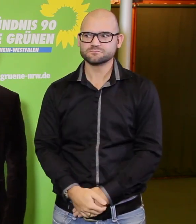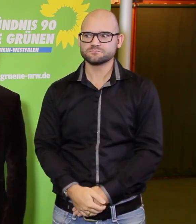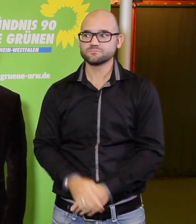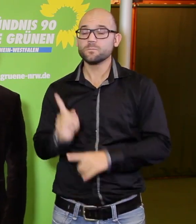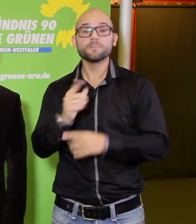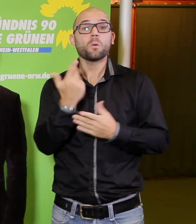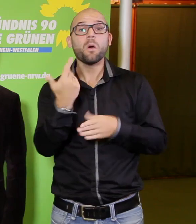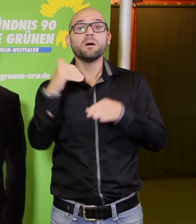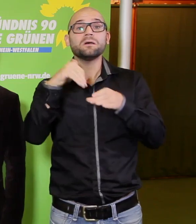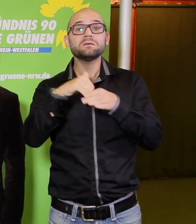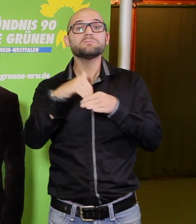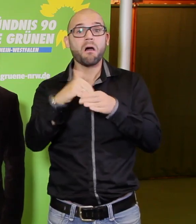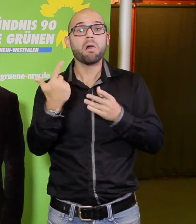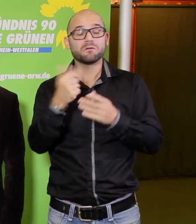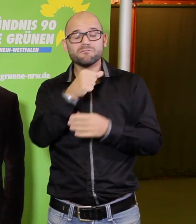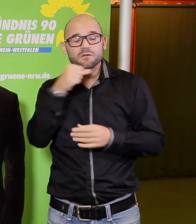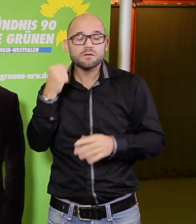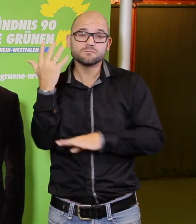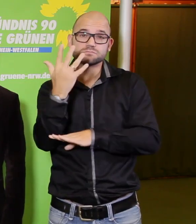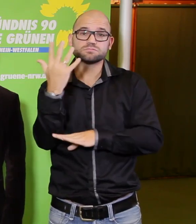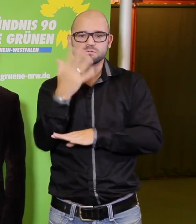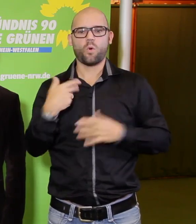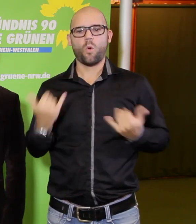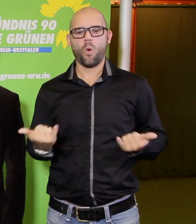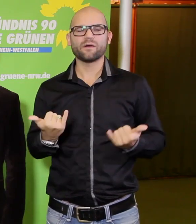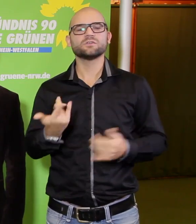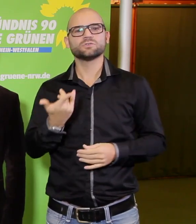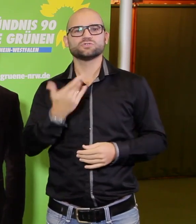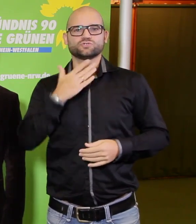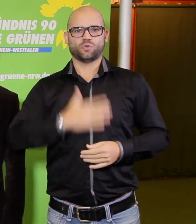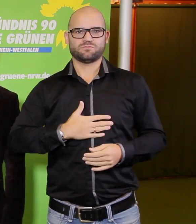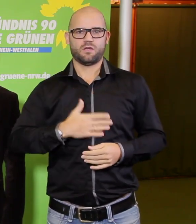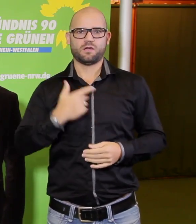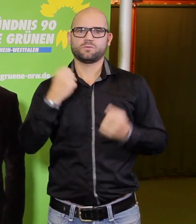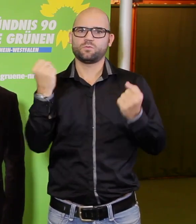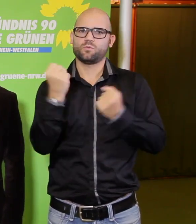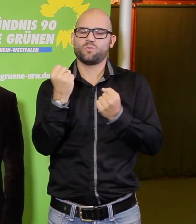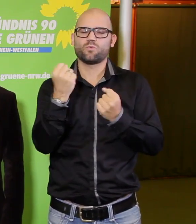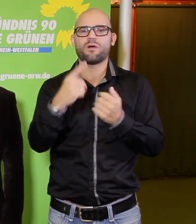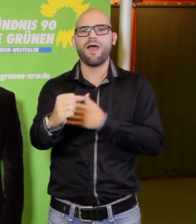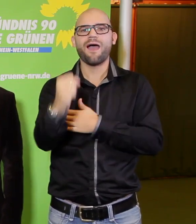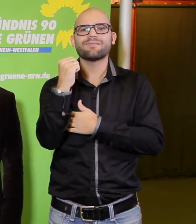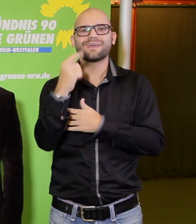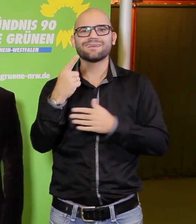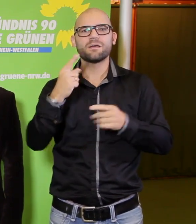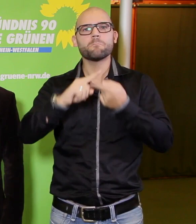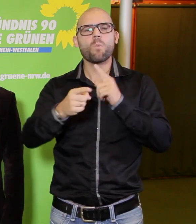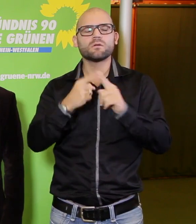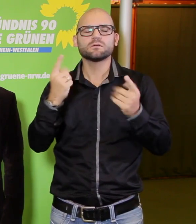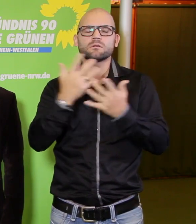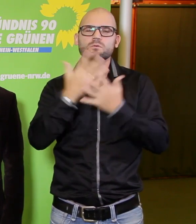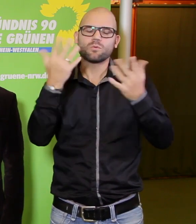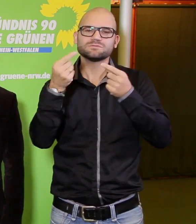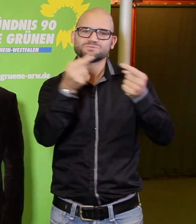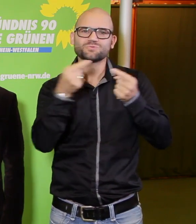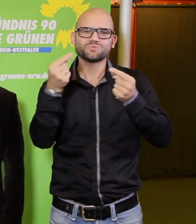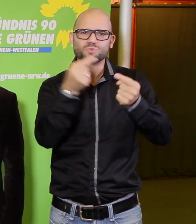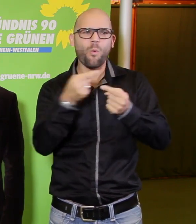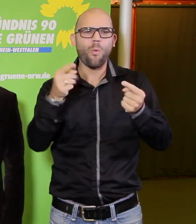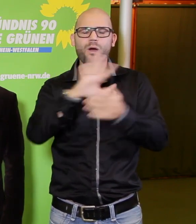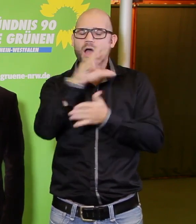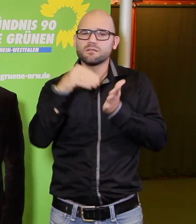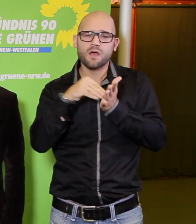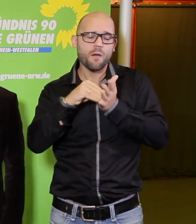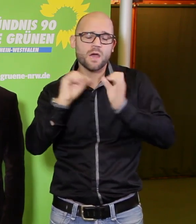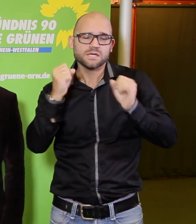auch nicht zu kurz. Wir haben heute am Sonntag noch eine leidenschaftliche Debatte zur Energiepolitik geführt, die einmal mehr gezeigt hat,